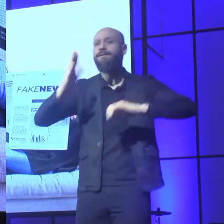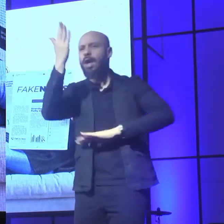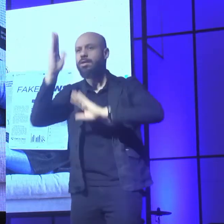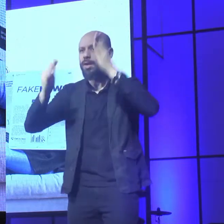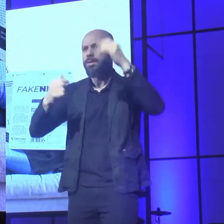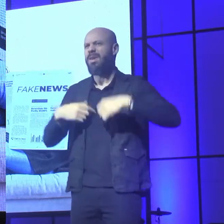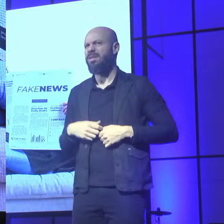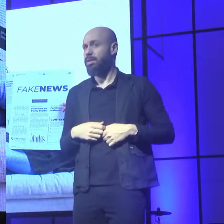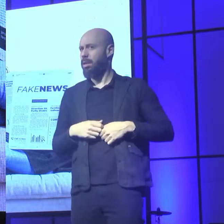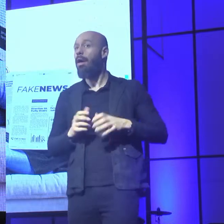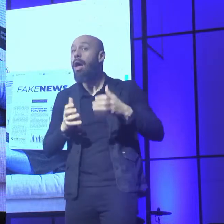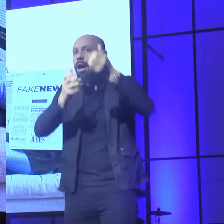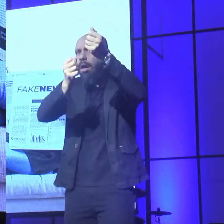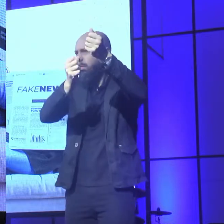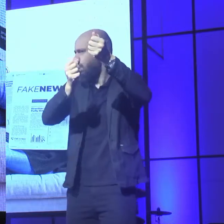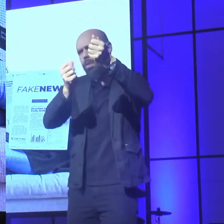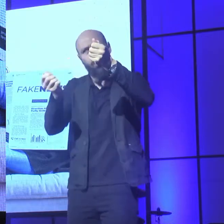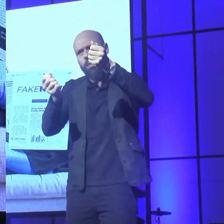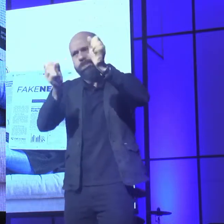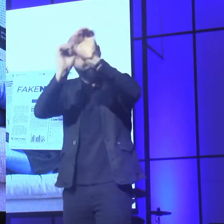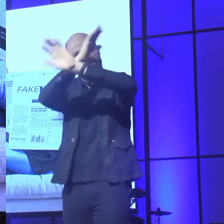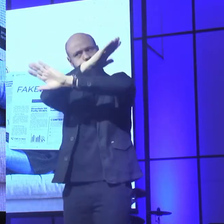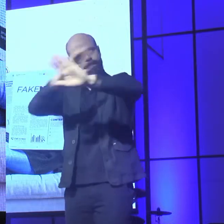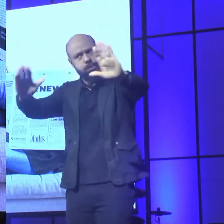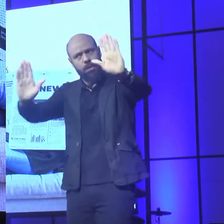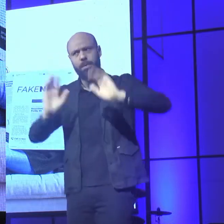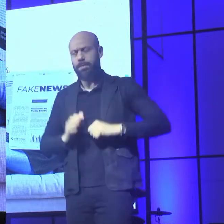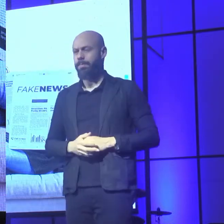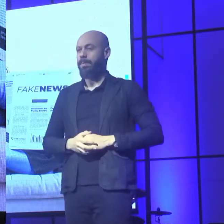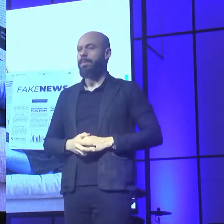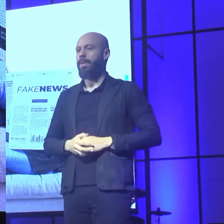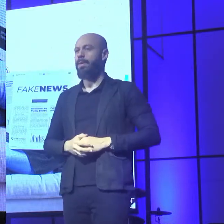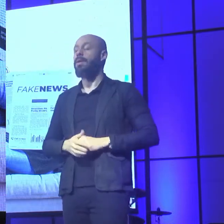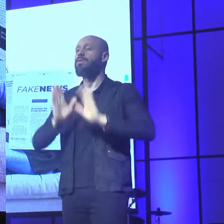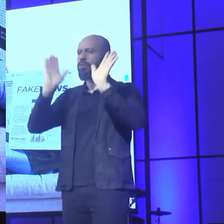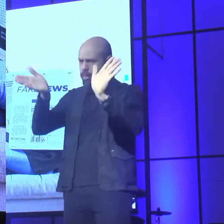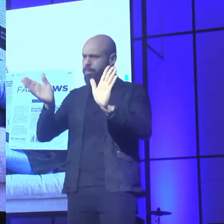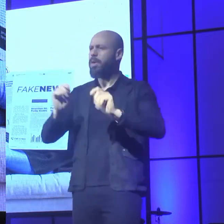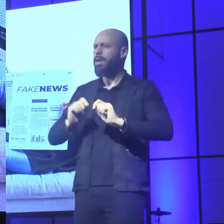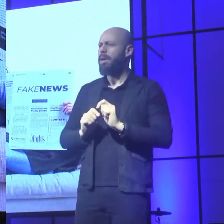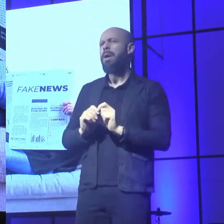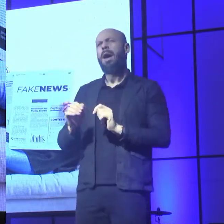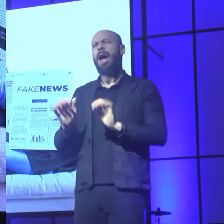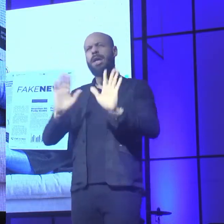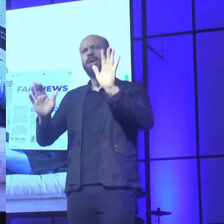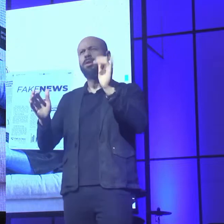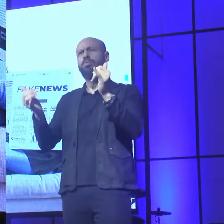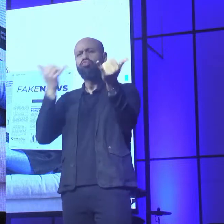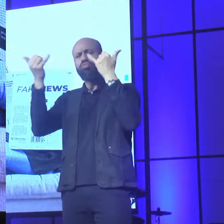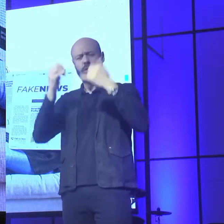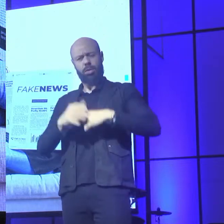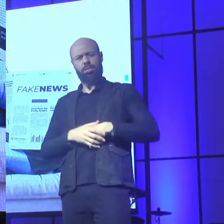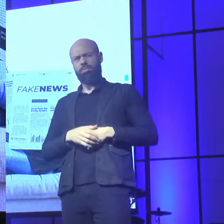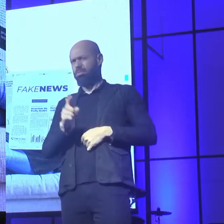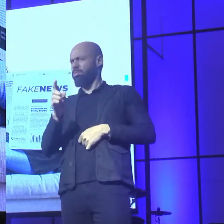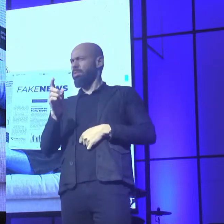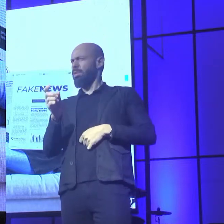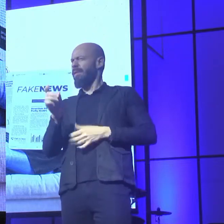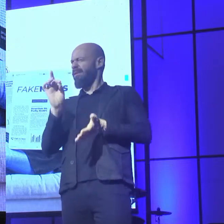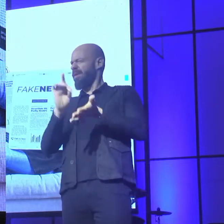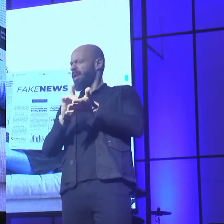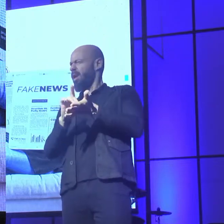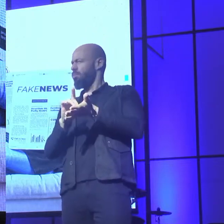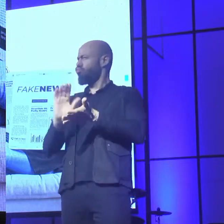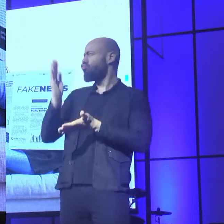já não, em algum momento, não foi confrontado com uma notícia que a gente disse, será que é verdade? Há um tempo atrás, a minha mãe